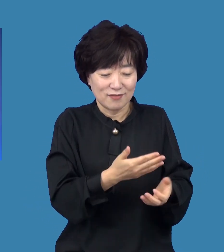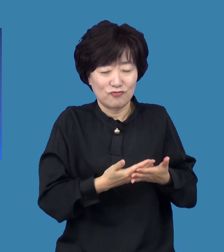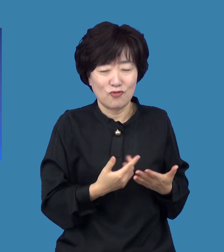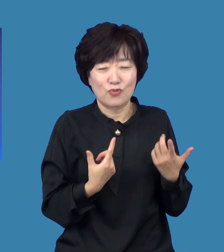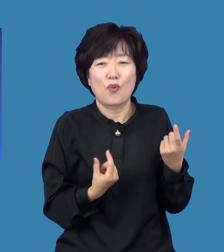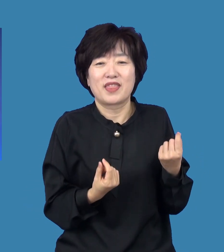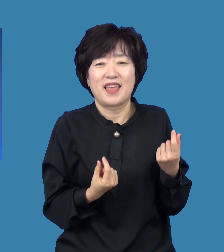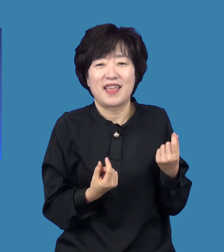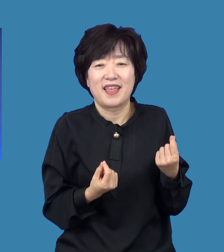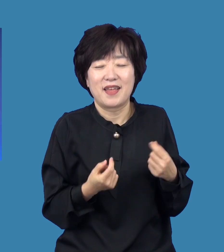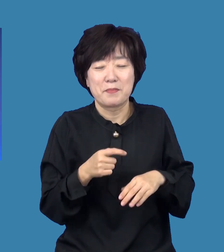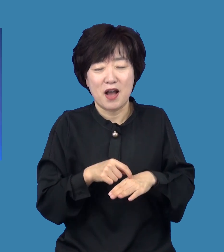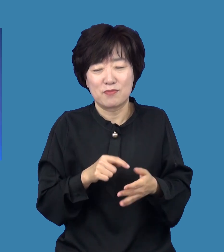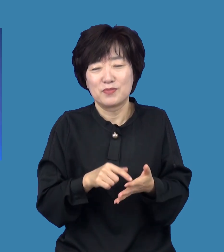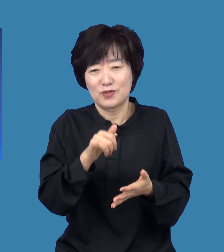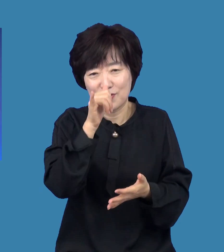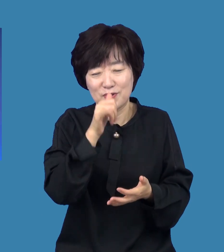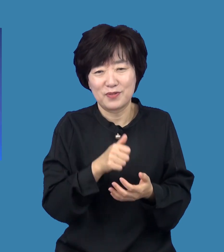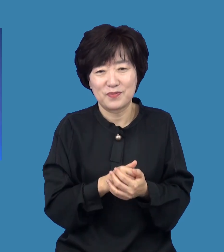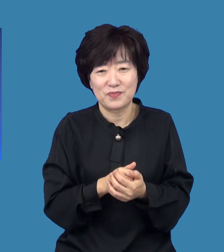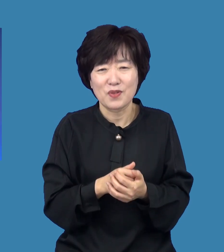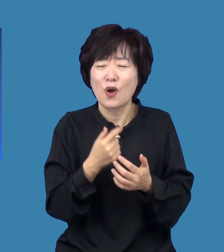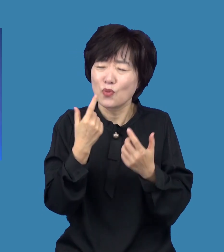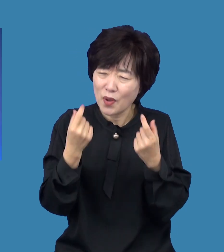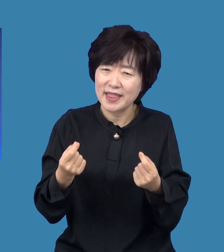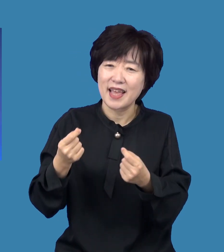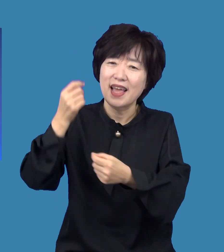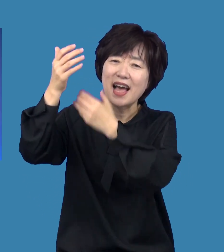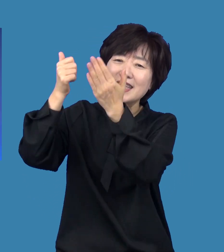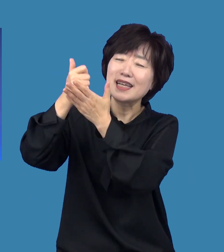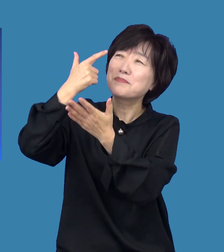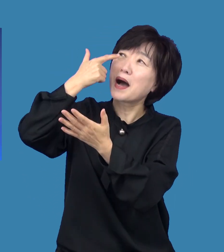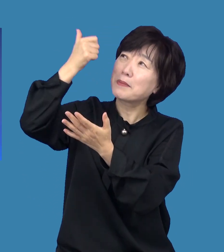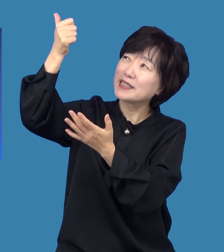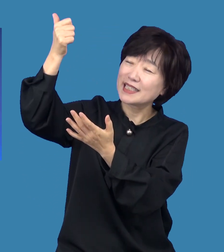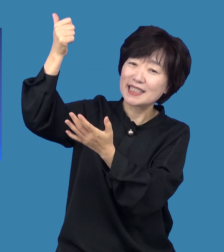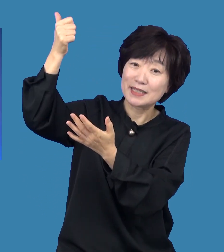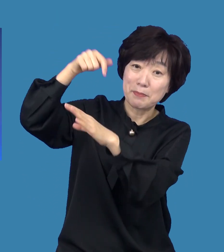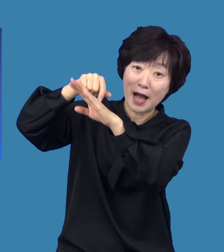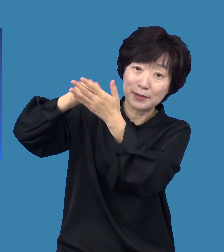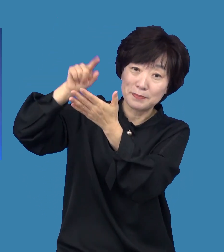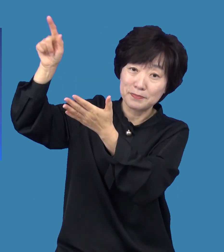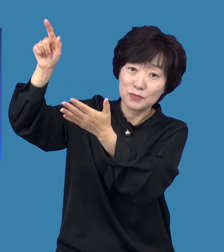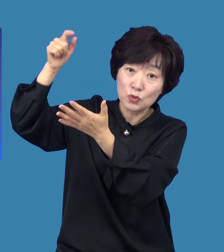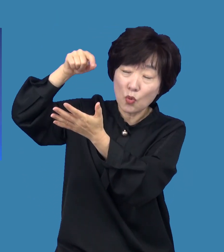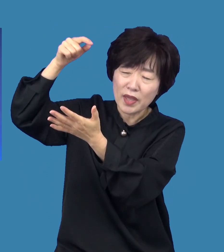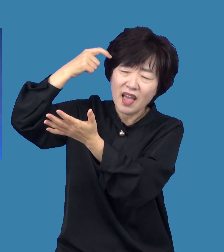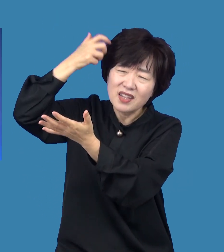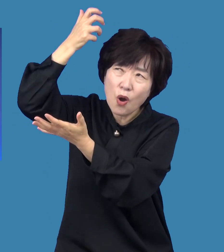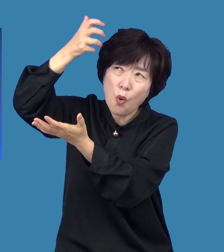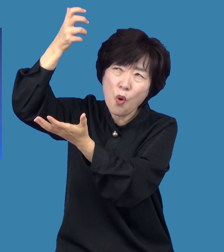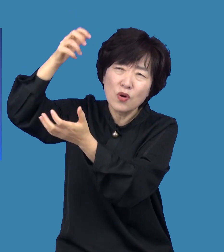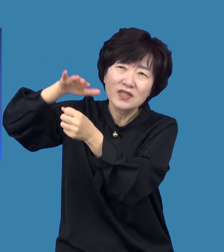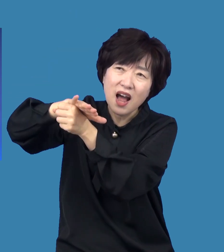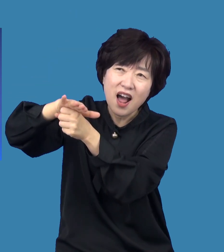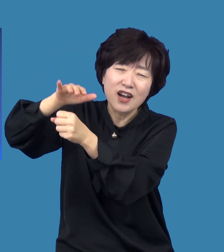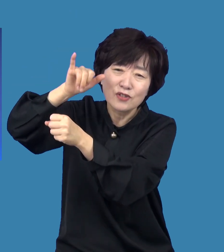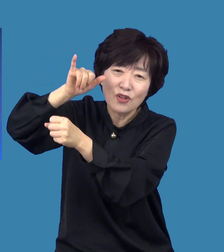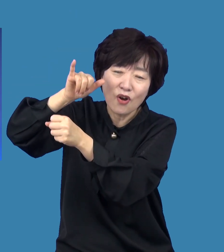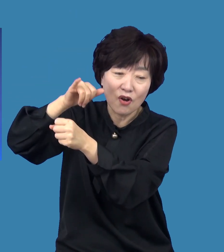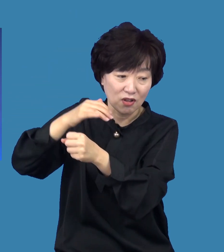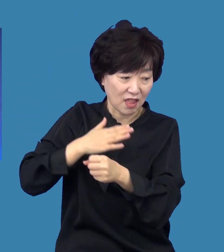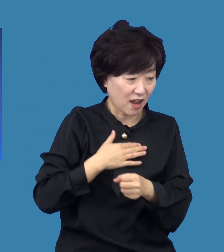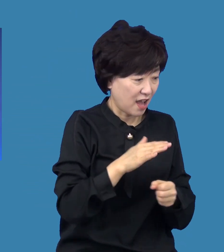그 마음이 있다는 거예요. 똑같습니다. 우리 하나님의 마음 가운데는 영혼들이 있어요. 그래서 영혼에게